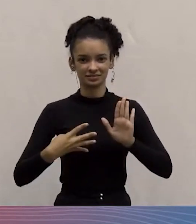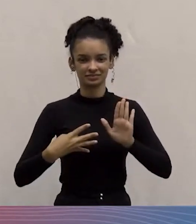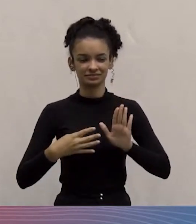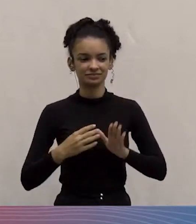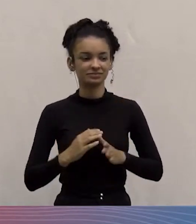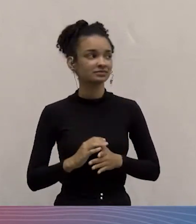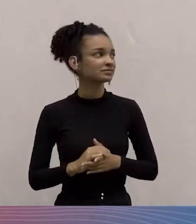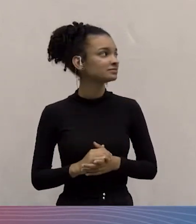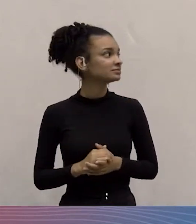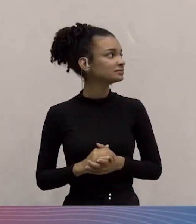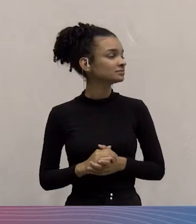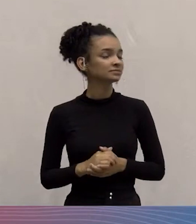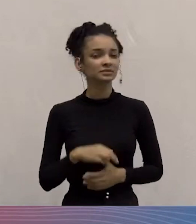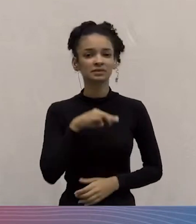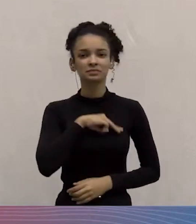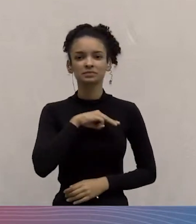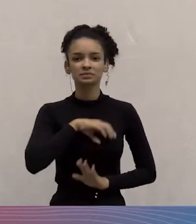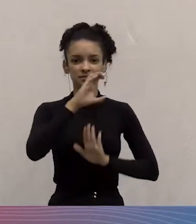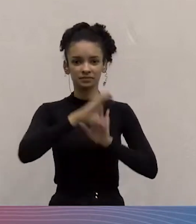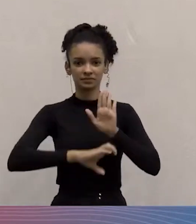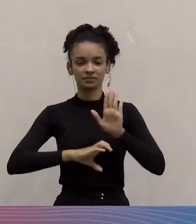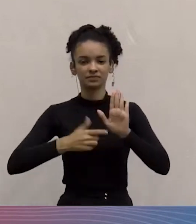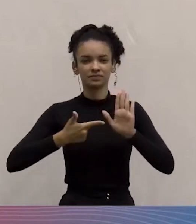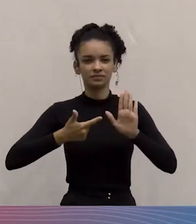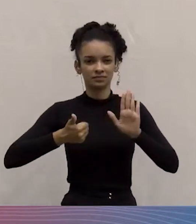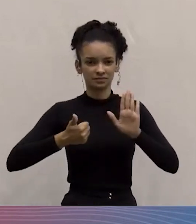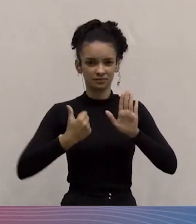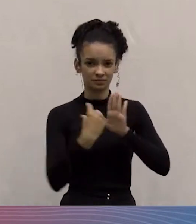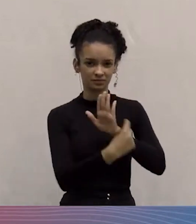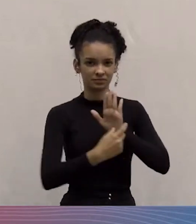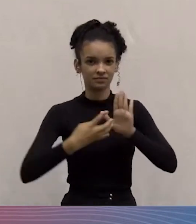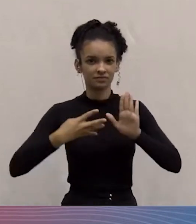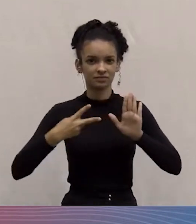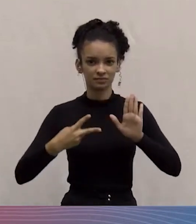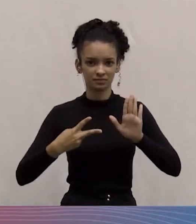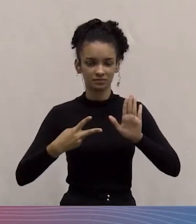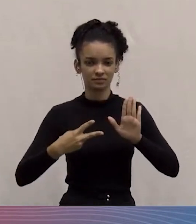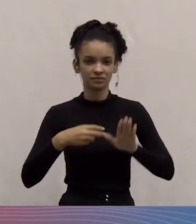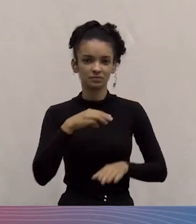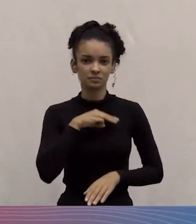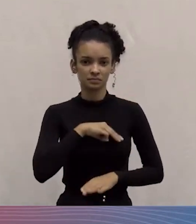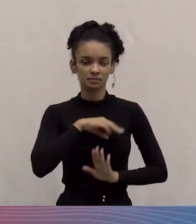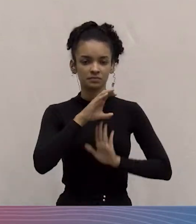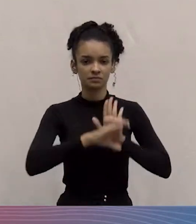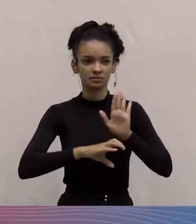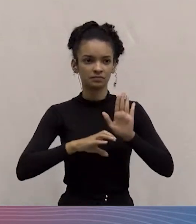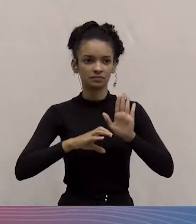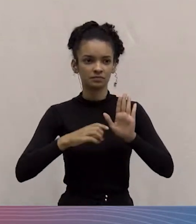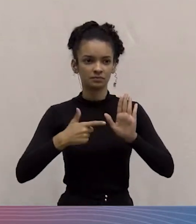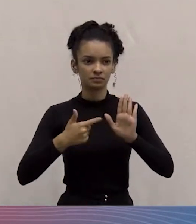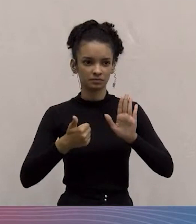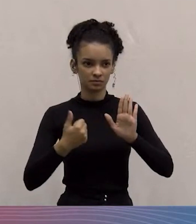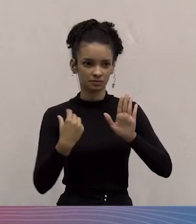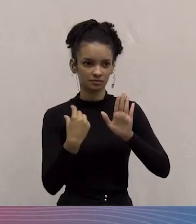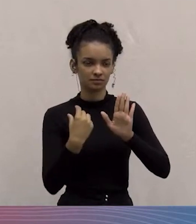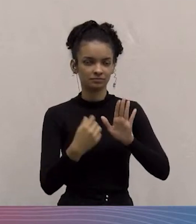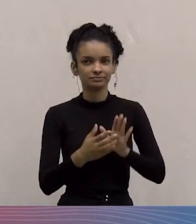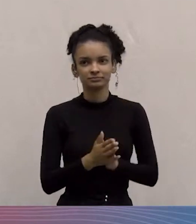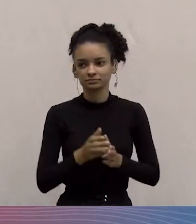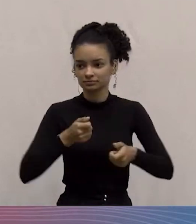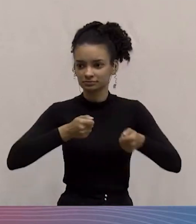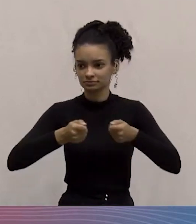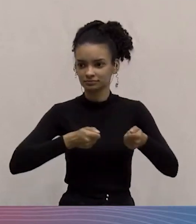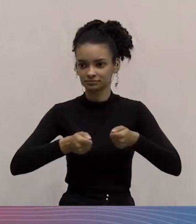Zacarias 10, 4. Mateus 21, 42. Mateus 21, 42. Atos 4,